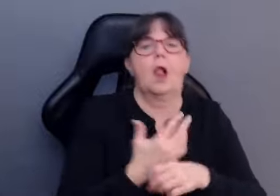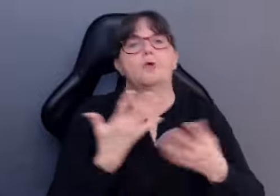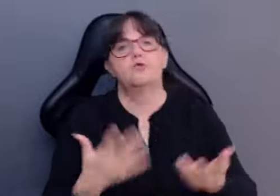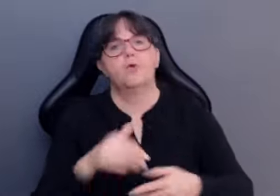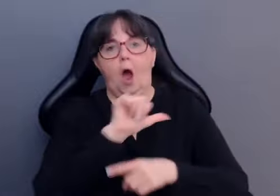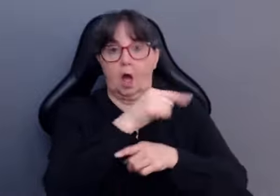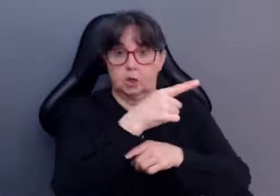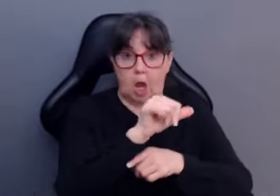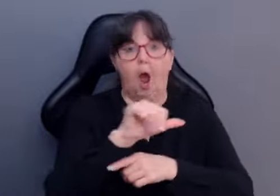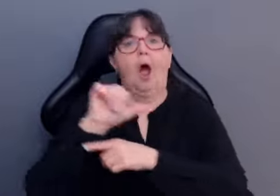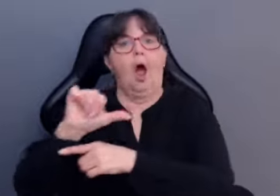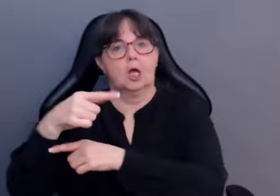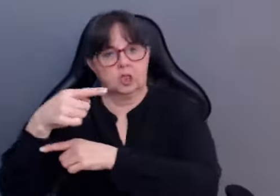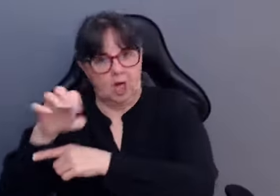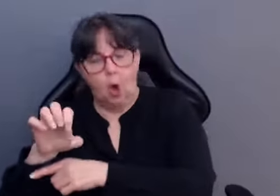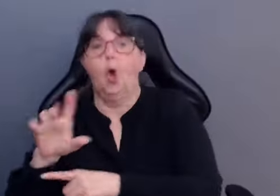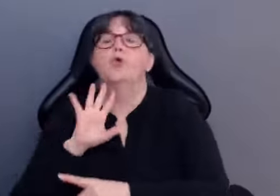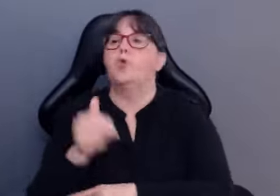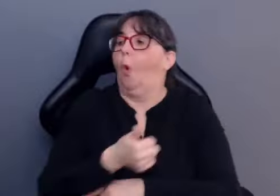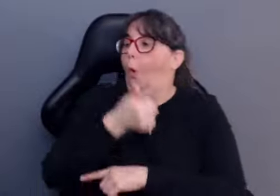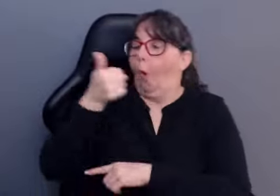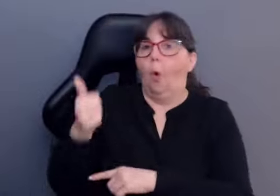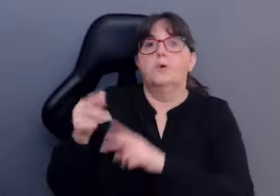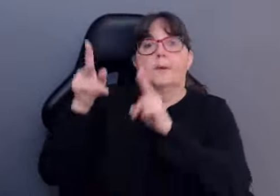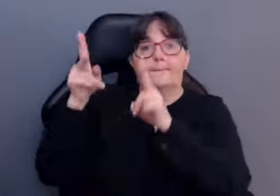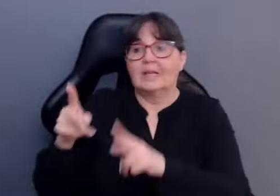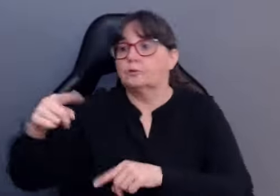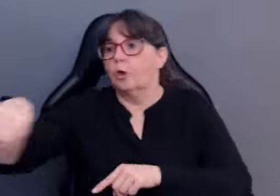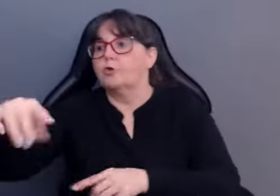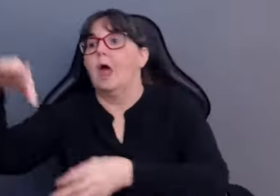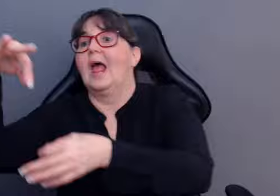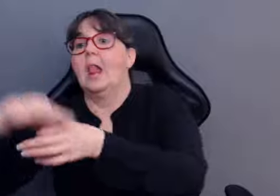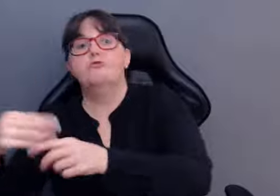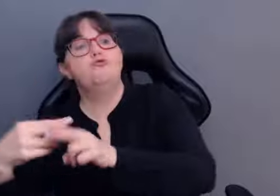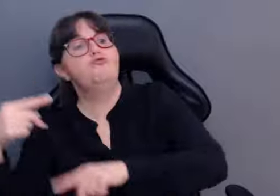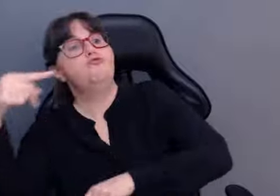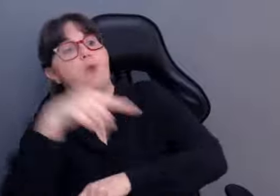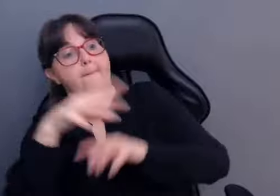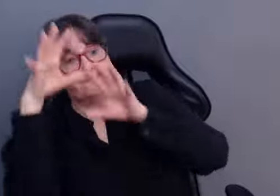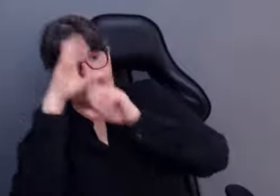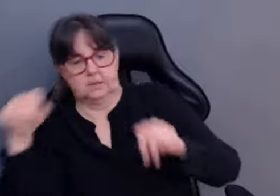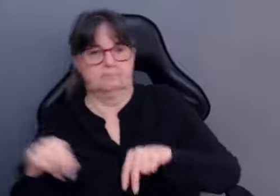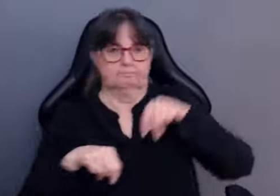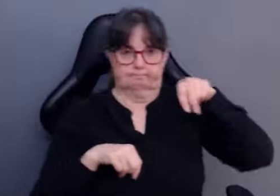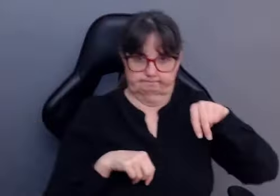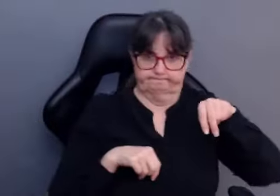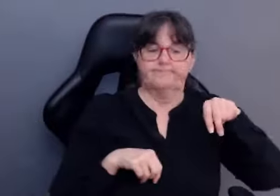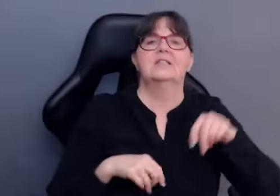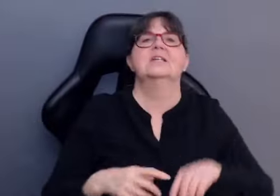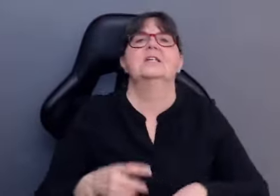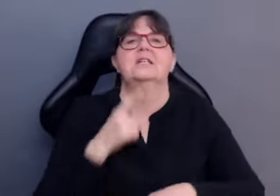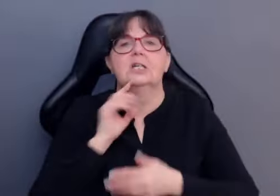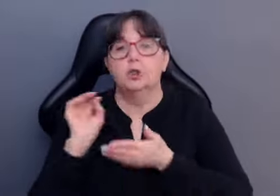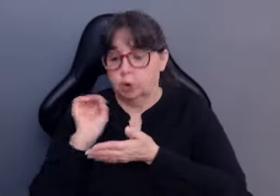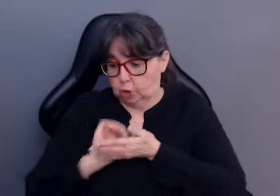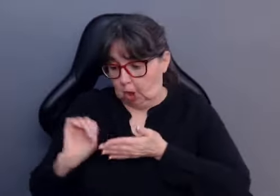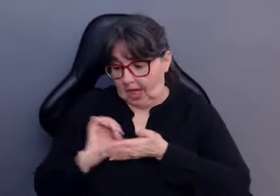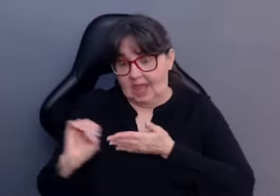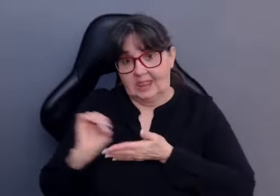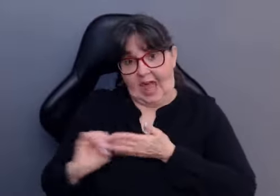autre personne élue par les membres présents. Le secrétaire de l'organisme ou la